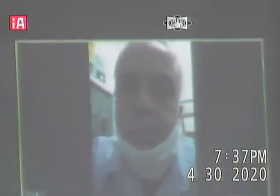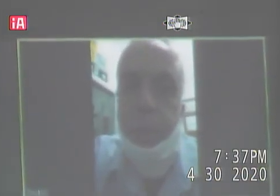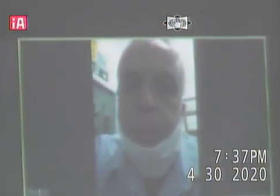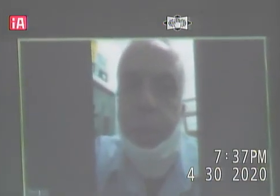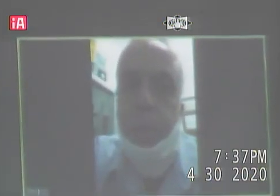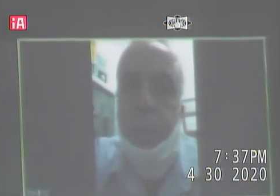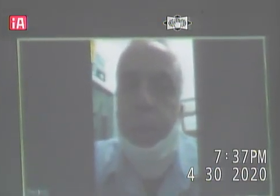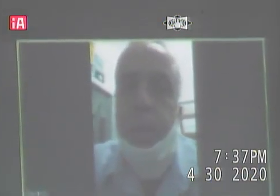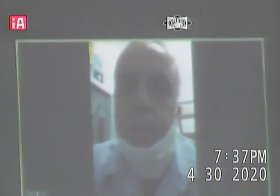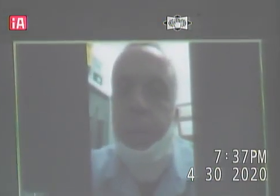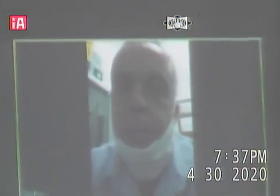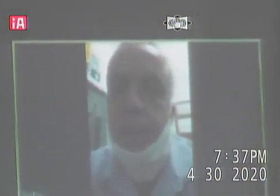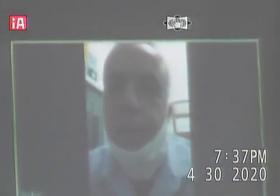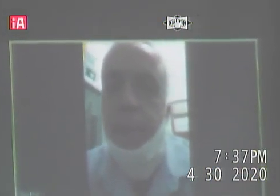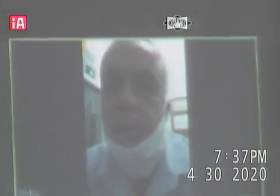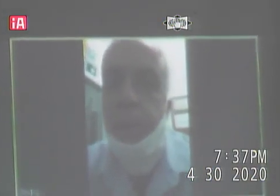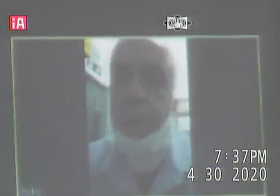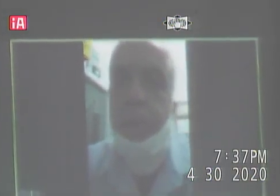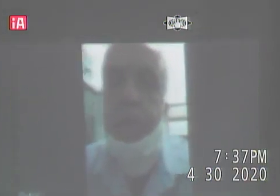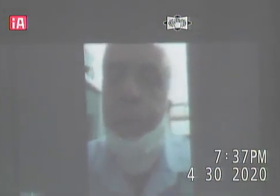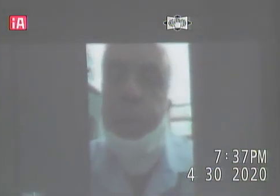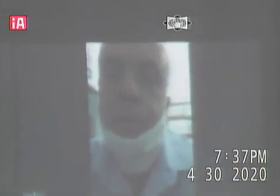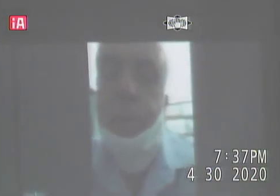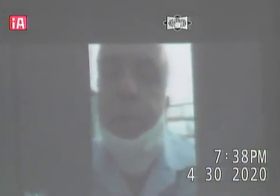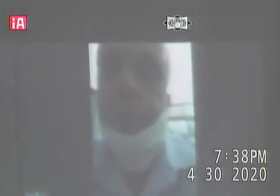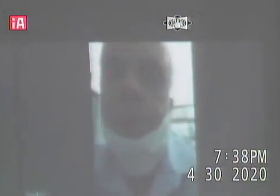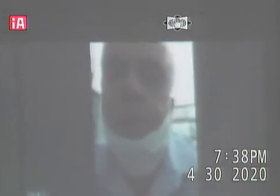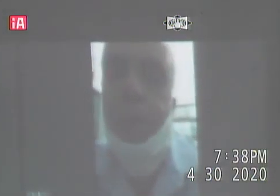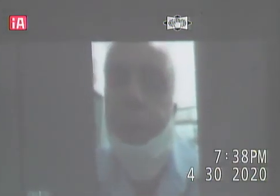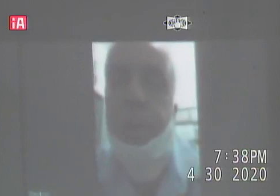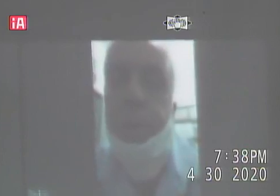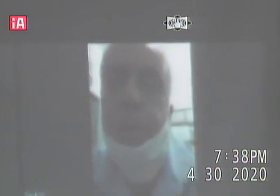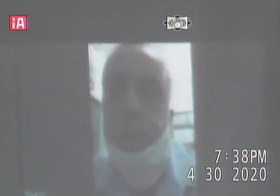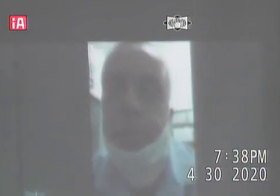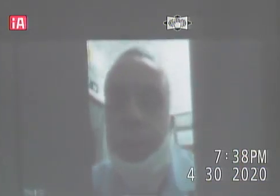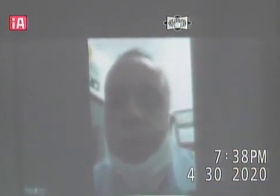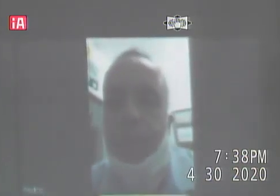econômica. Porque nós temos